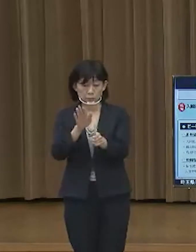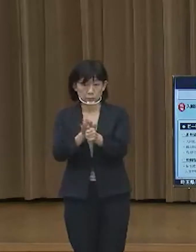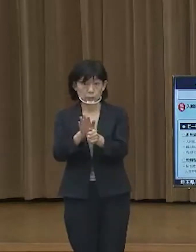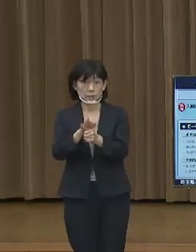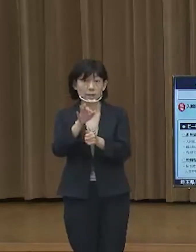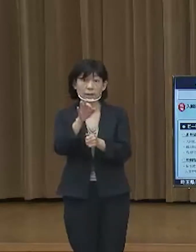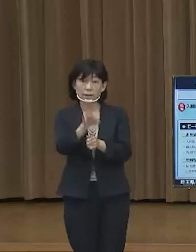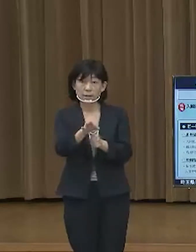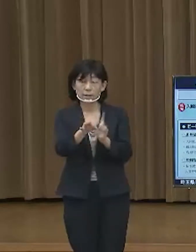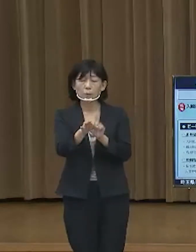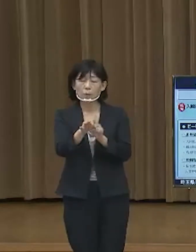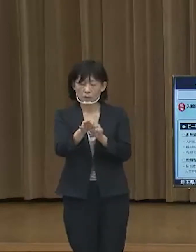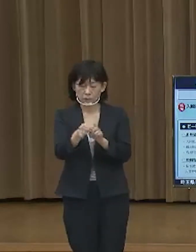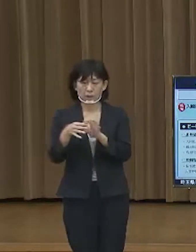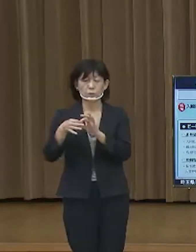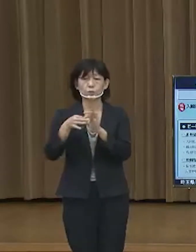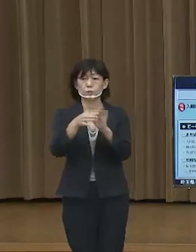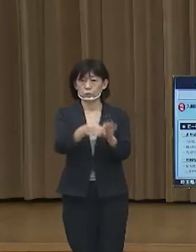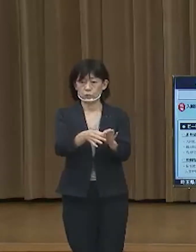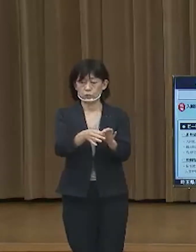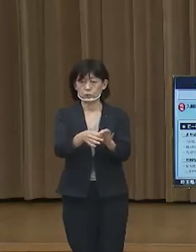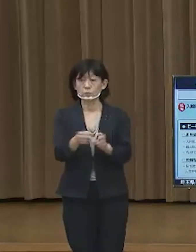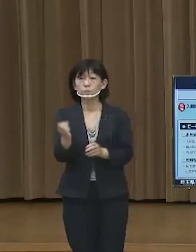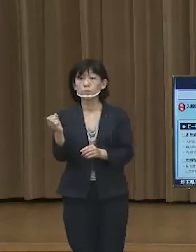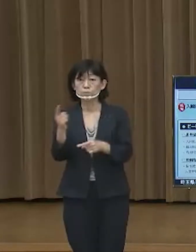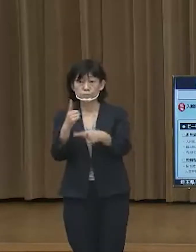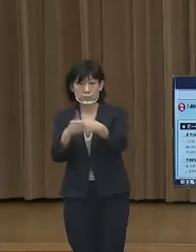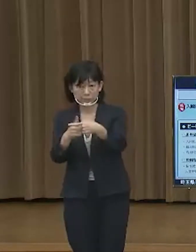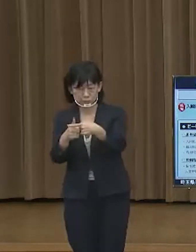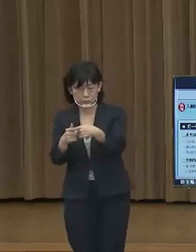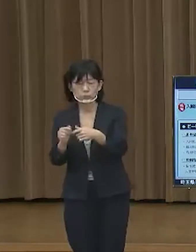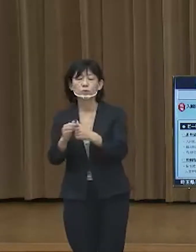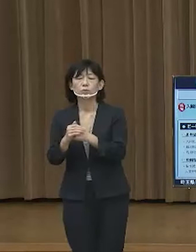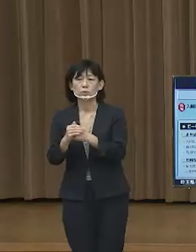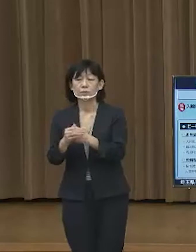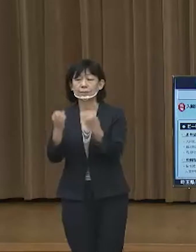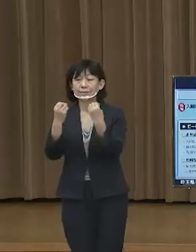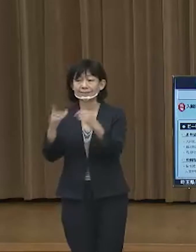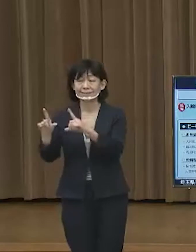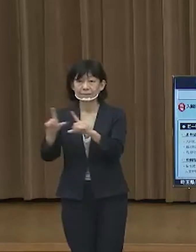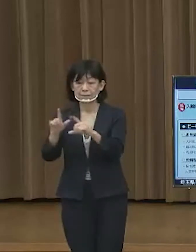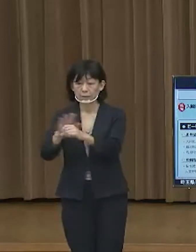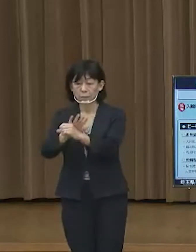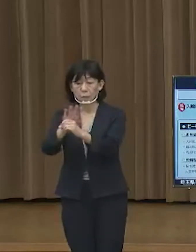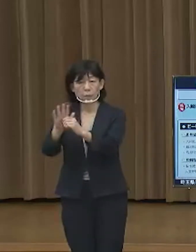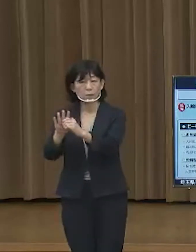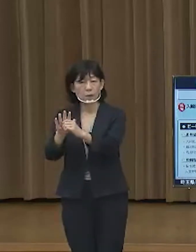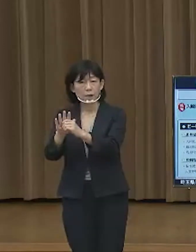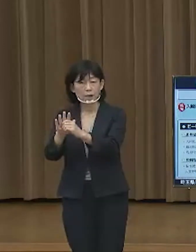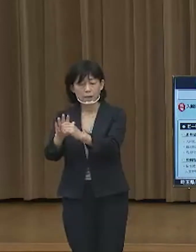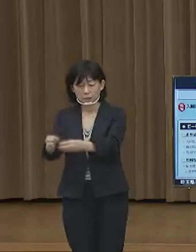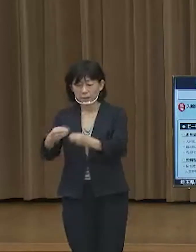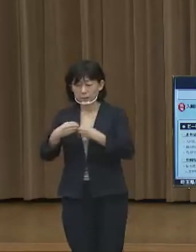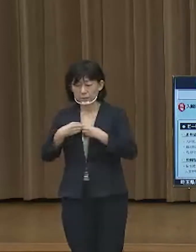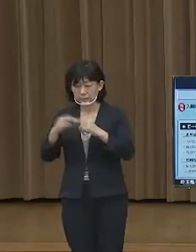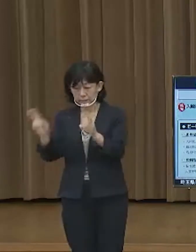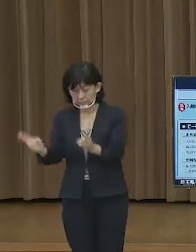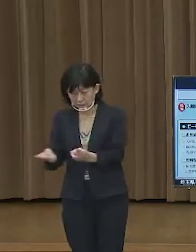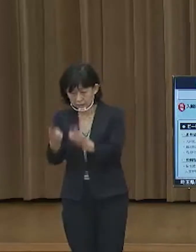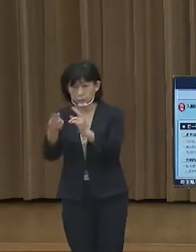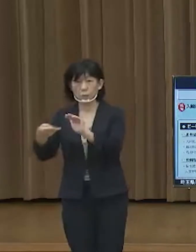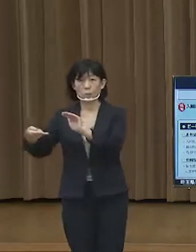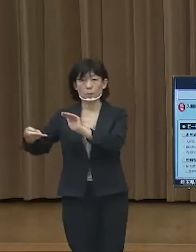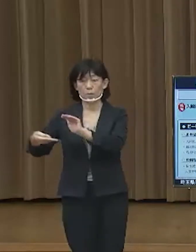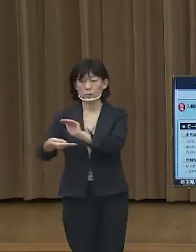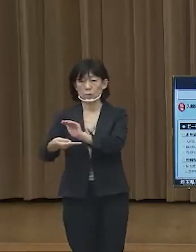き続き行うことに加え、新たな新型コロナウイルス感染症専用医療病